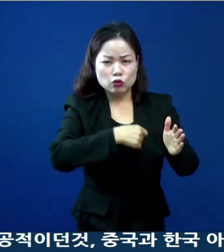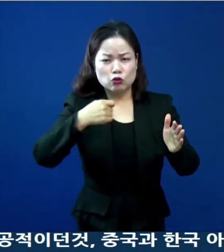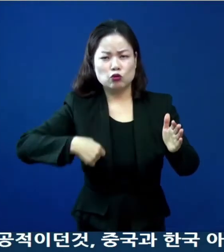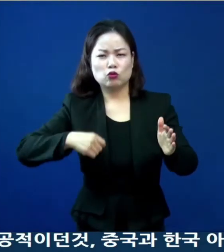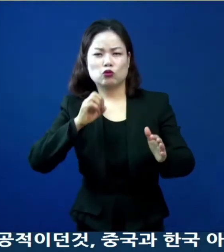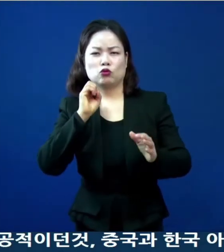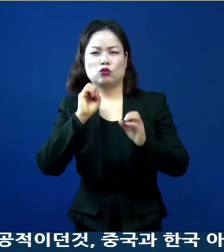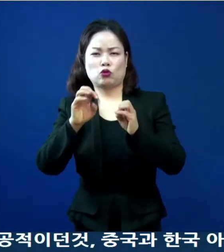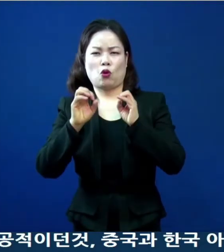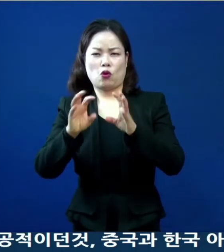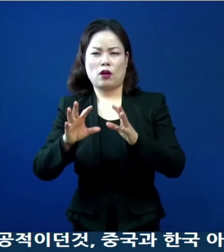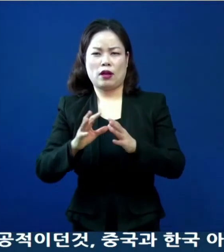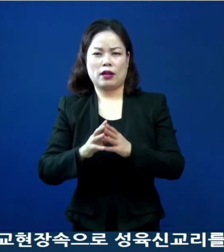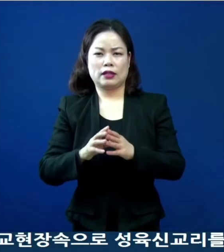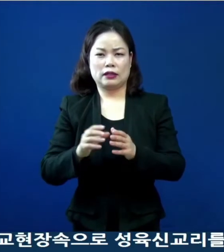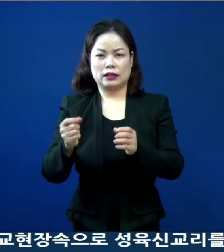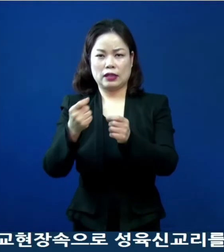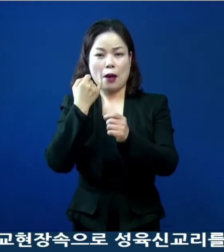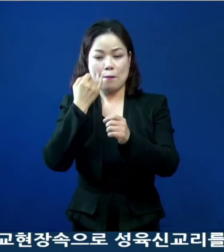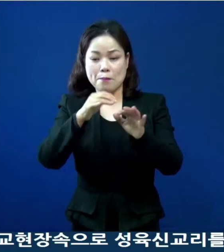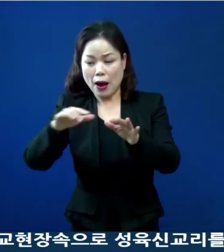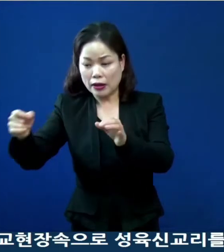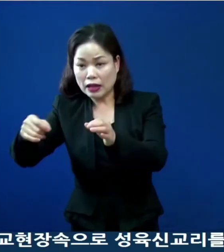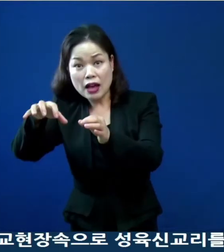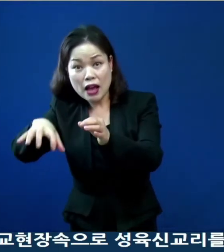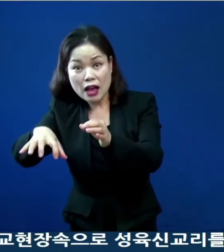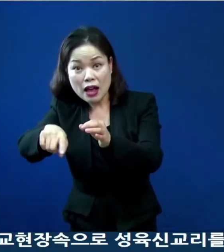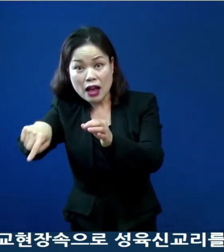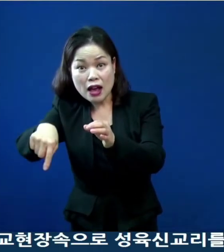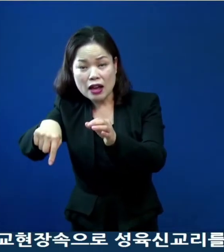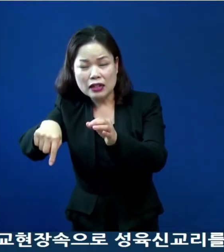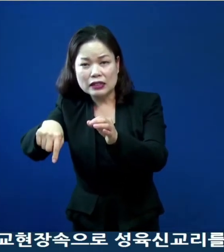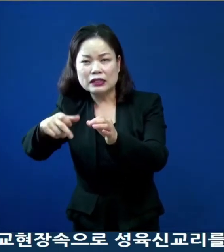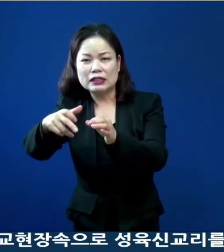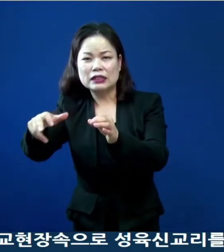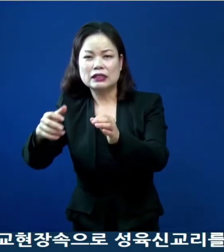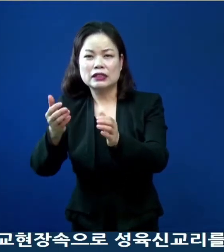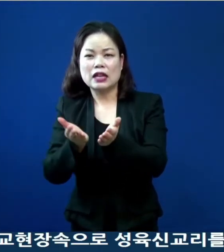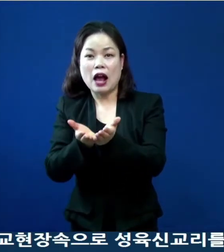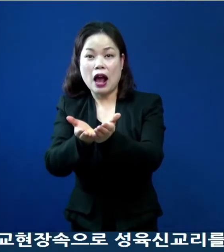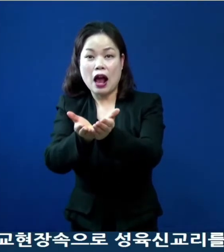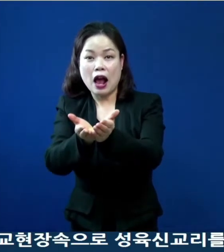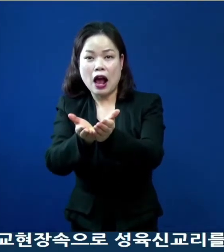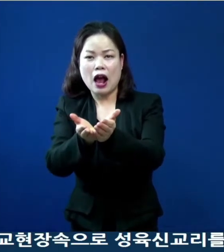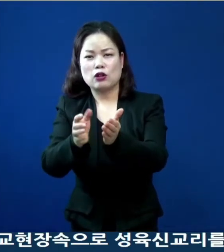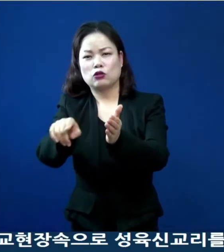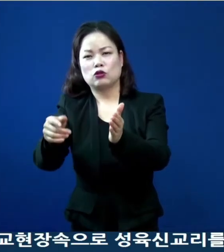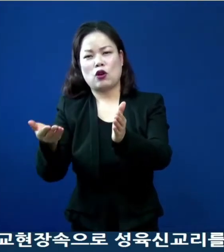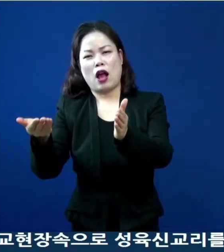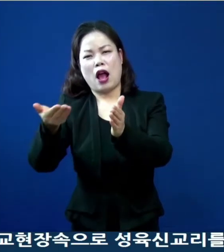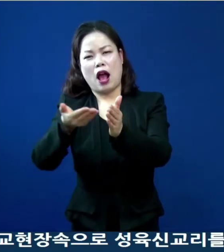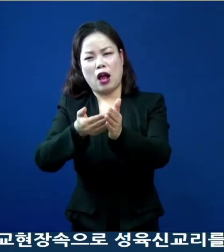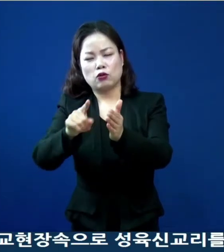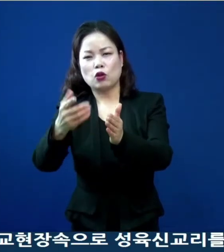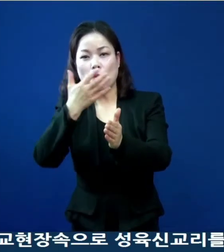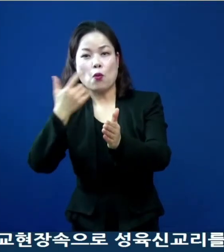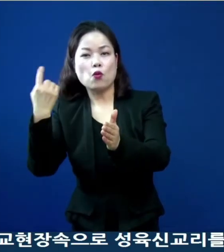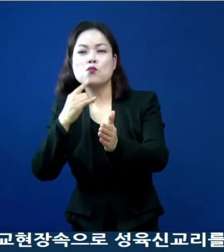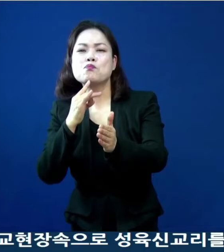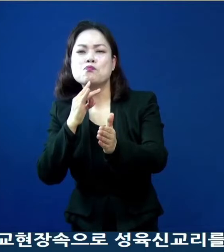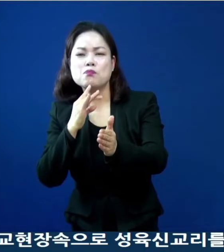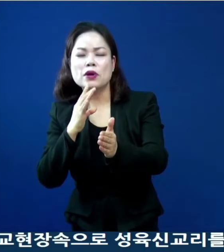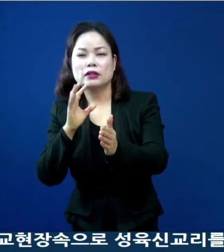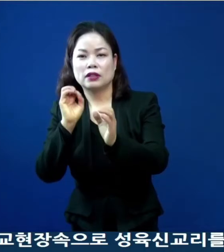선교가 연안 선교라 해서 해안 중심의 큰 항구 도시, 거기서만 이제 복음을 전할 수